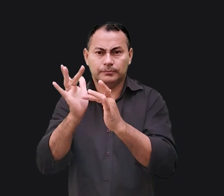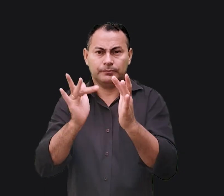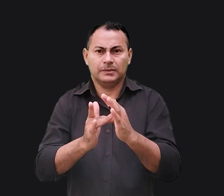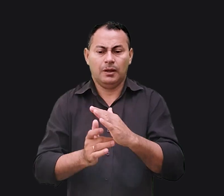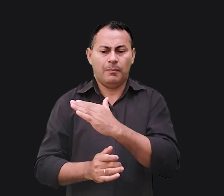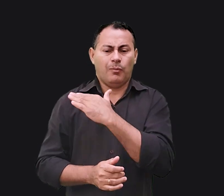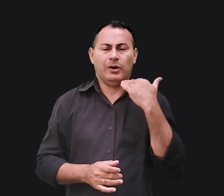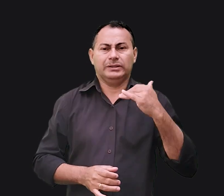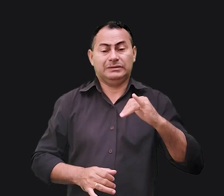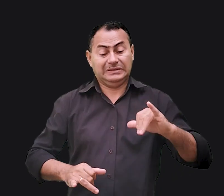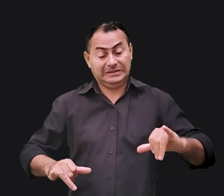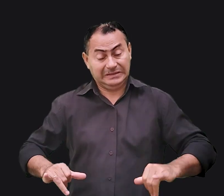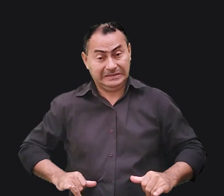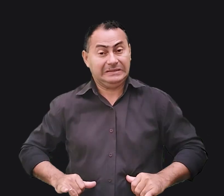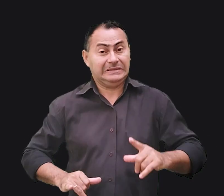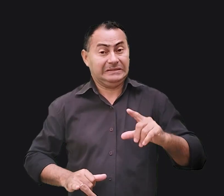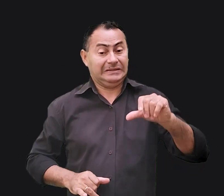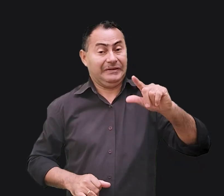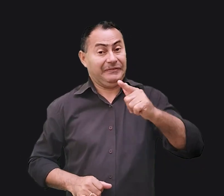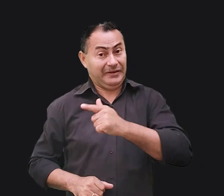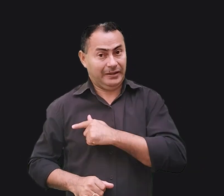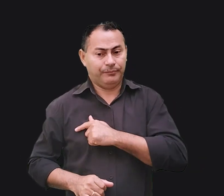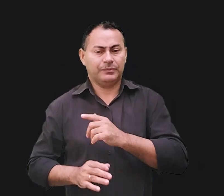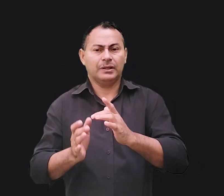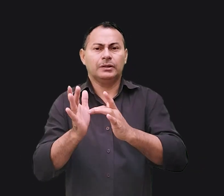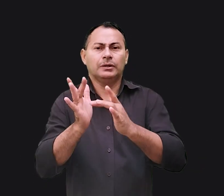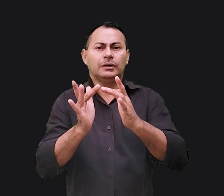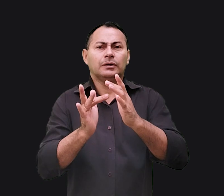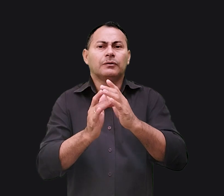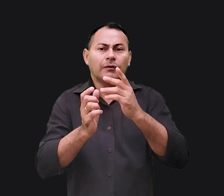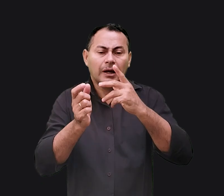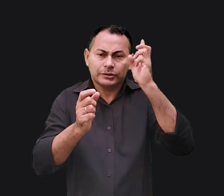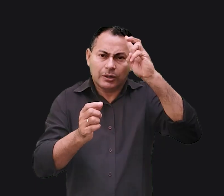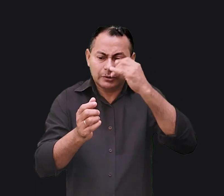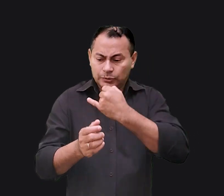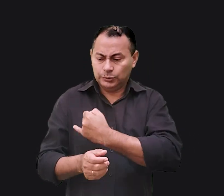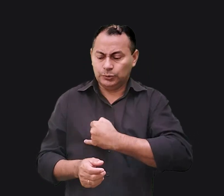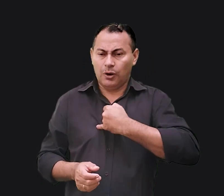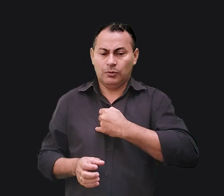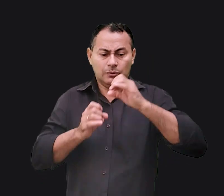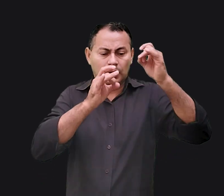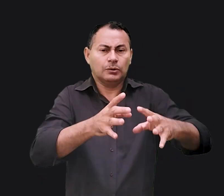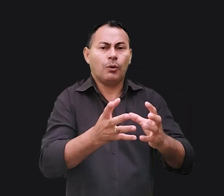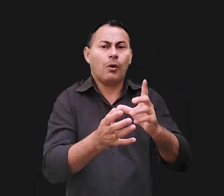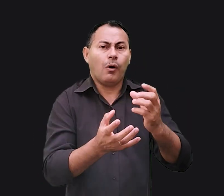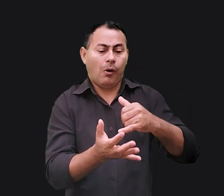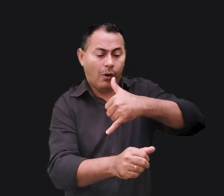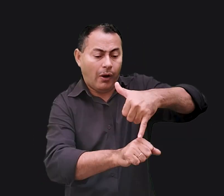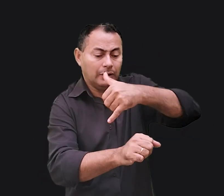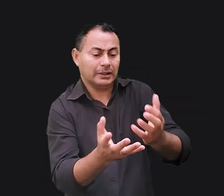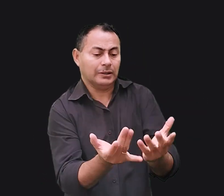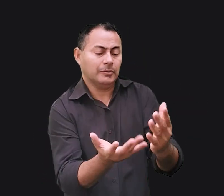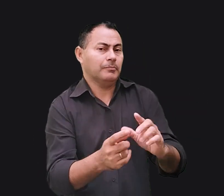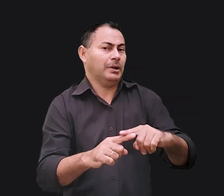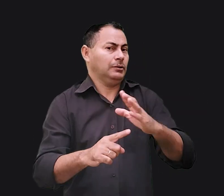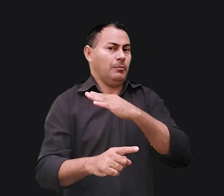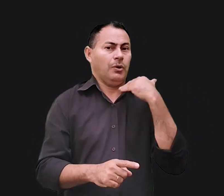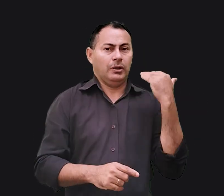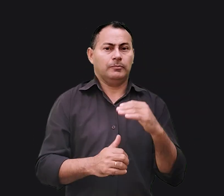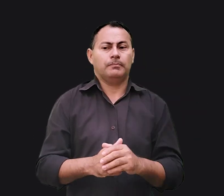mortes horríveis. A história conta que João foi jogado no óleo quente, no óleo fervendo, mas não morreu.